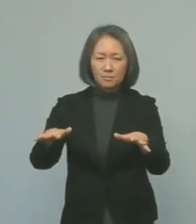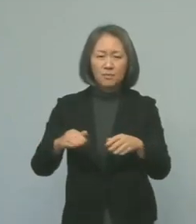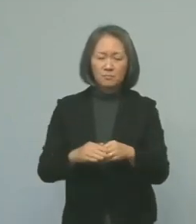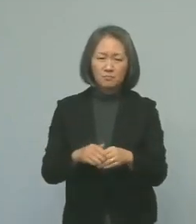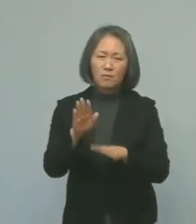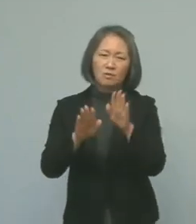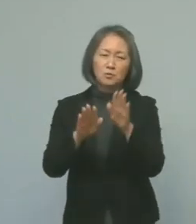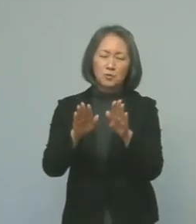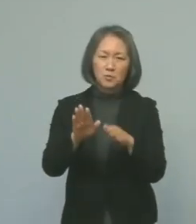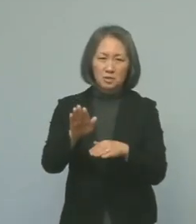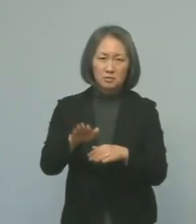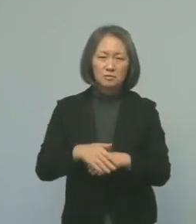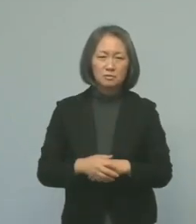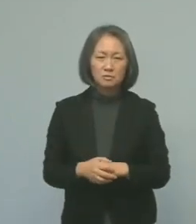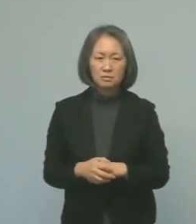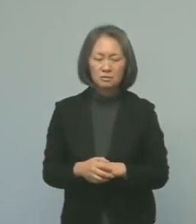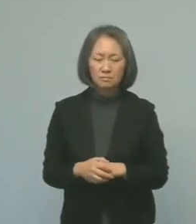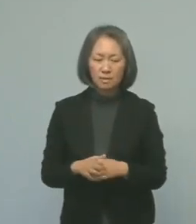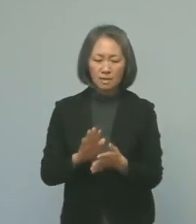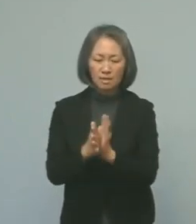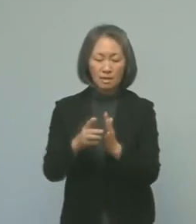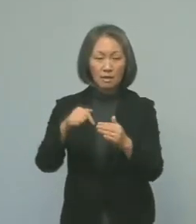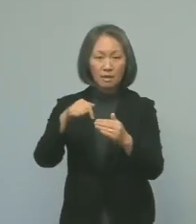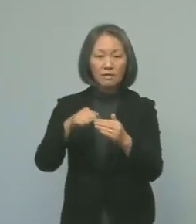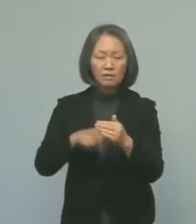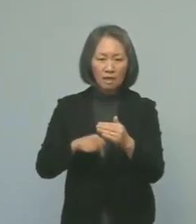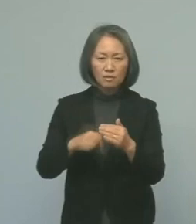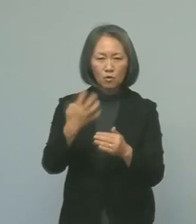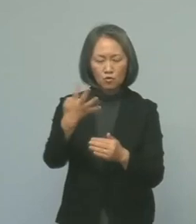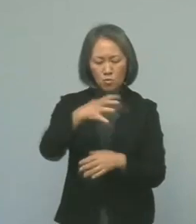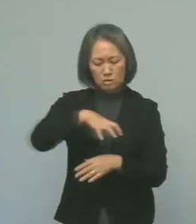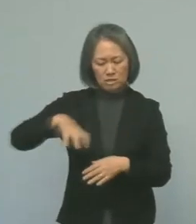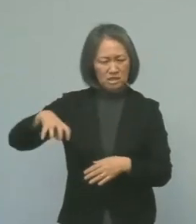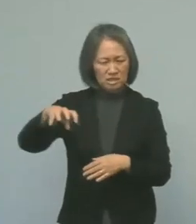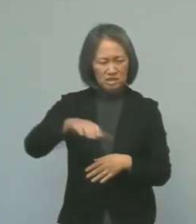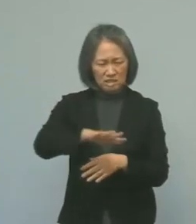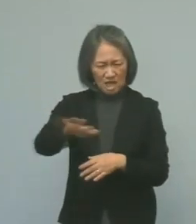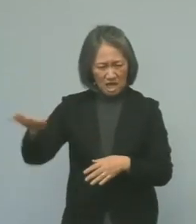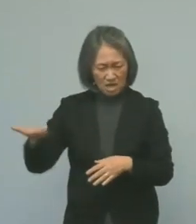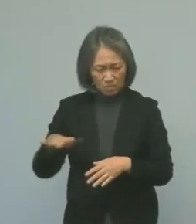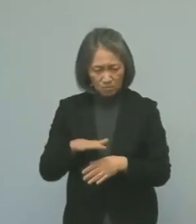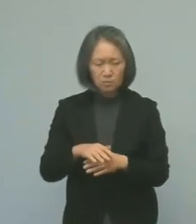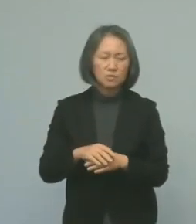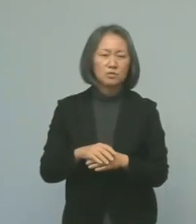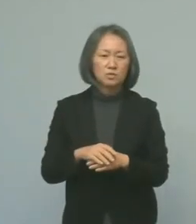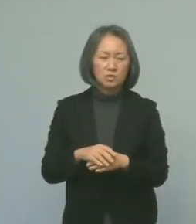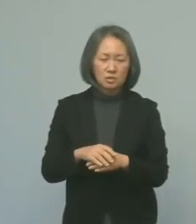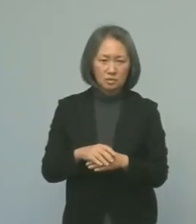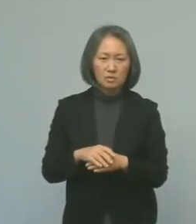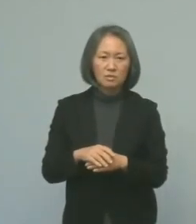確認されております。また県内の4地域すべての地域に、